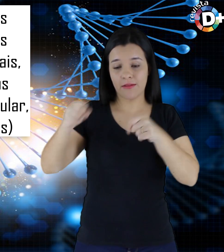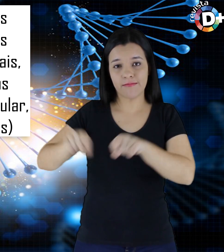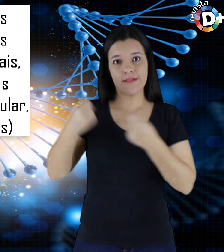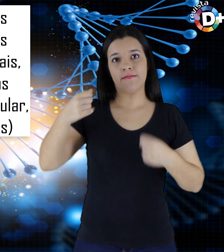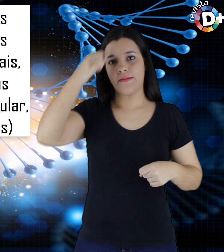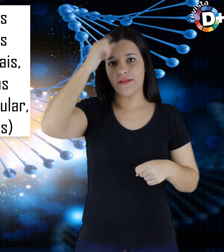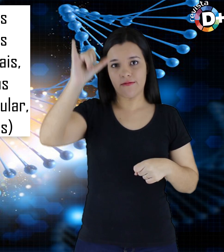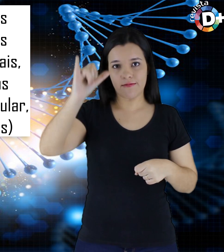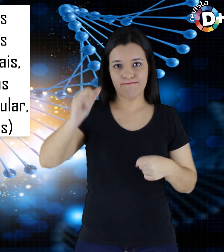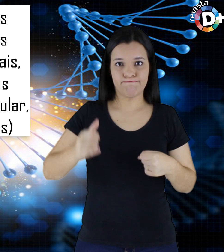fraturas.